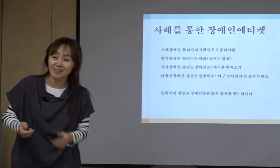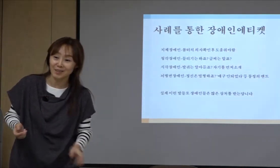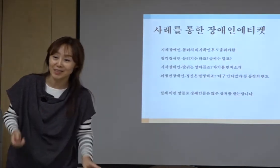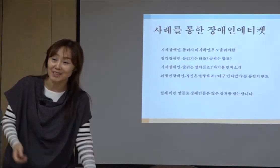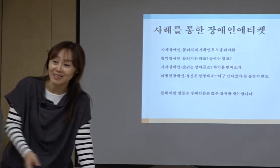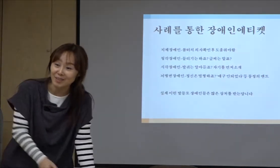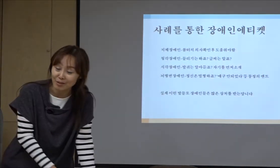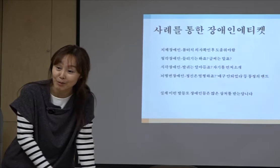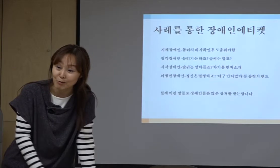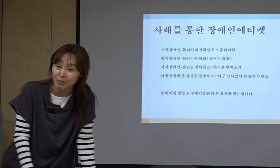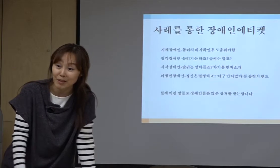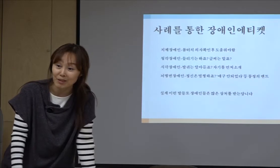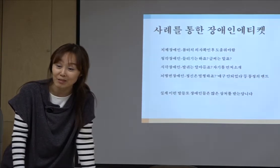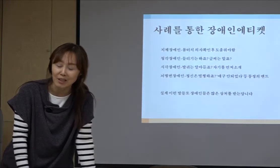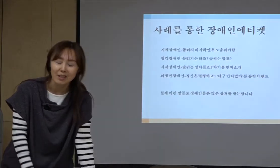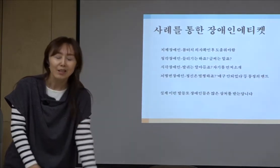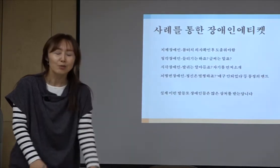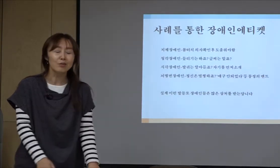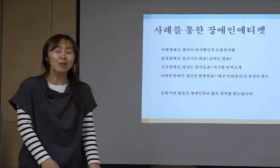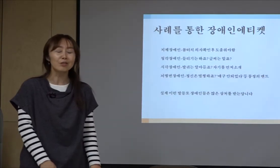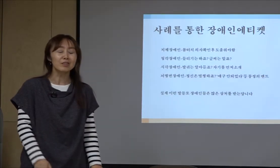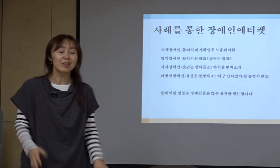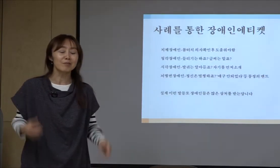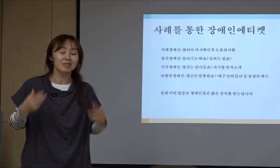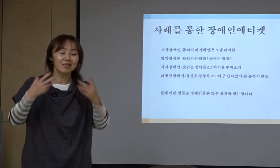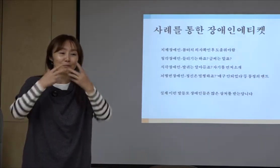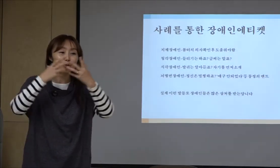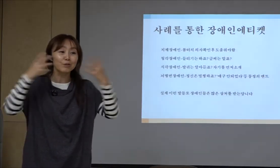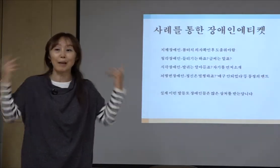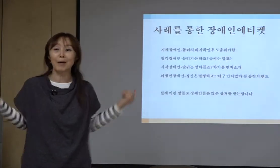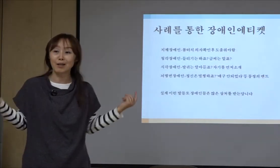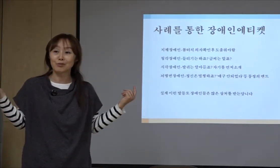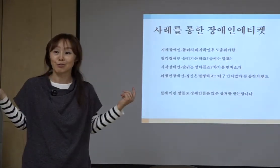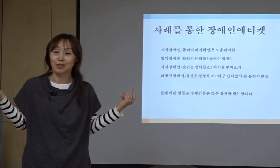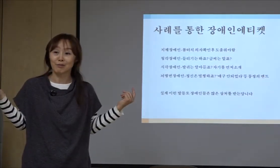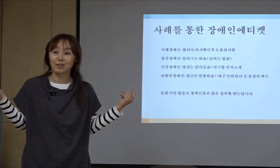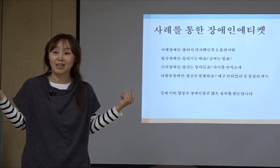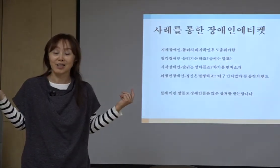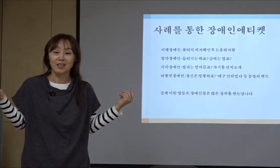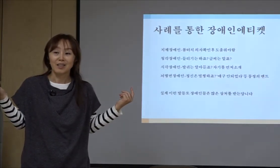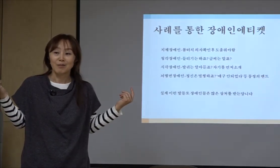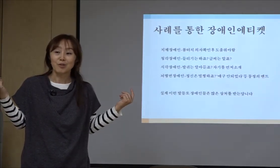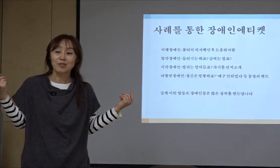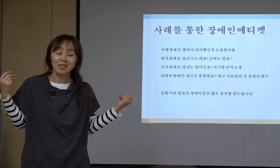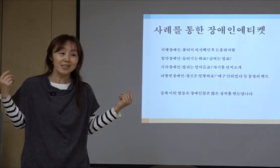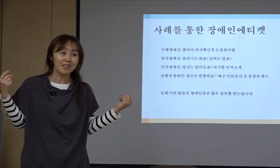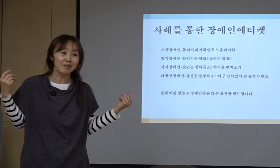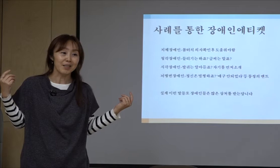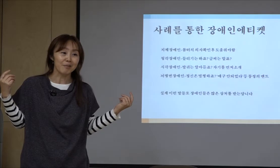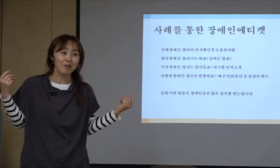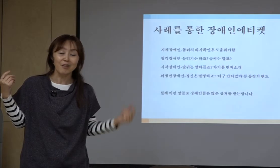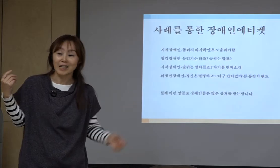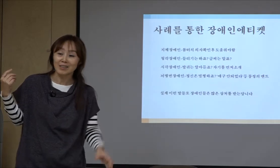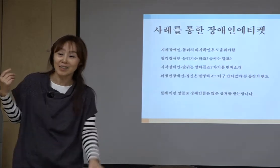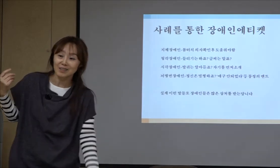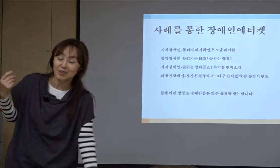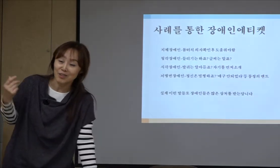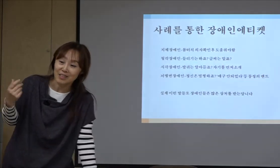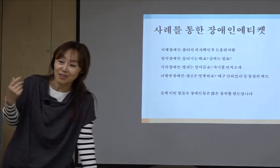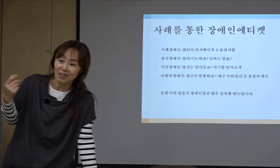안녕하세요, 잘 지내셨어요? 막 물어봐요. 근데 눈만 보이는 사람들은 목소리를 다 파악할 수 없기 때문에 먼저 시각장애인들 만나면 안녕하세요, 저 예전에